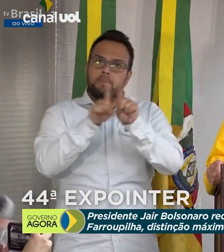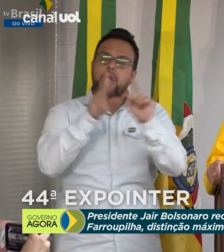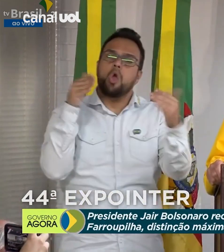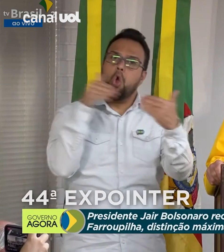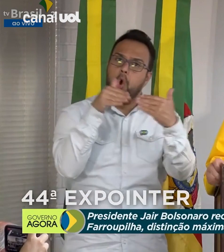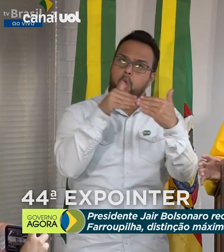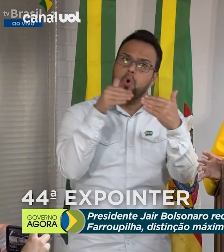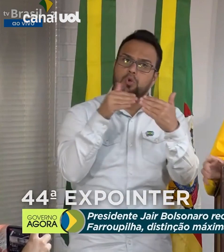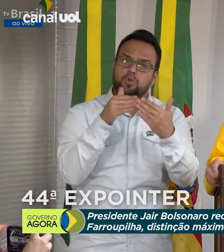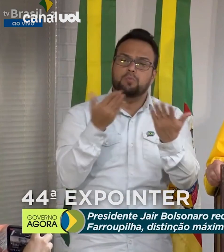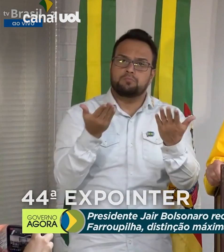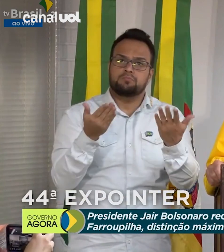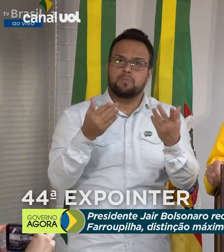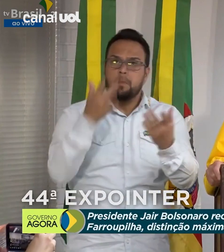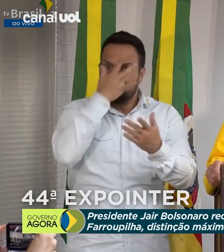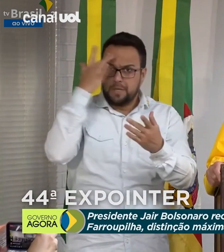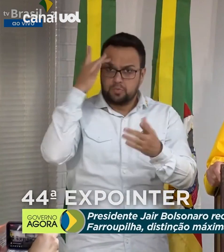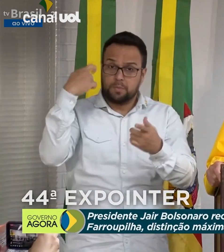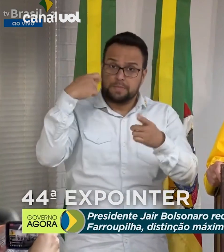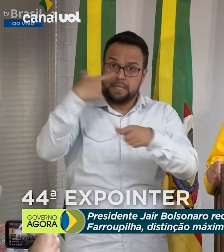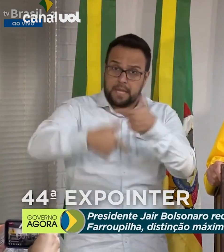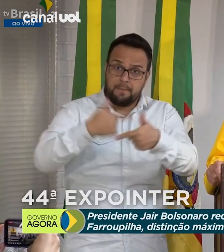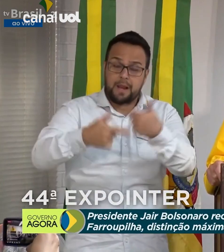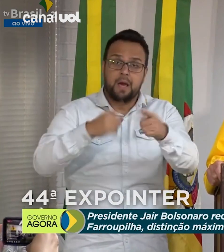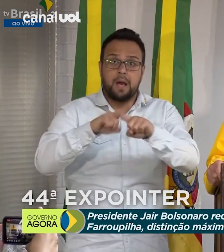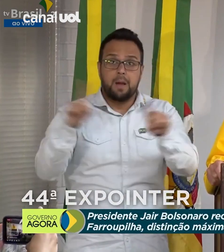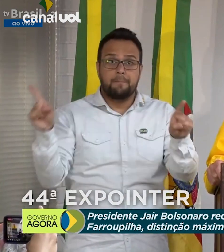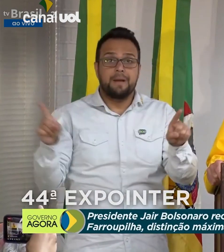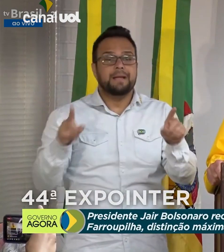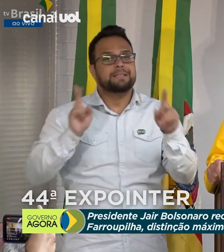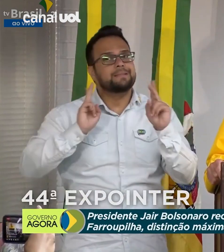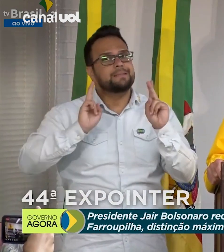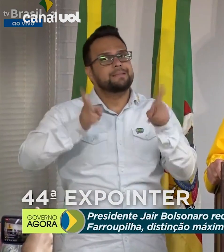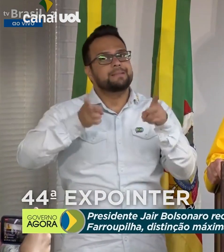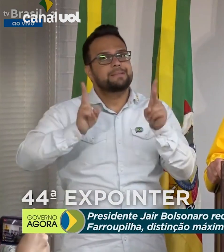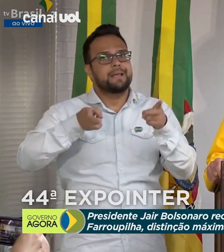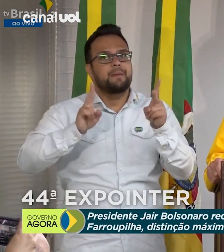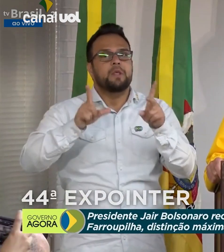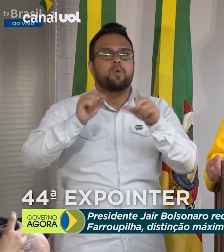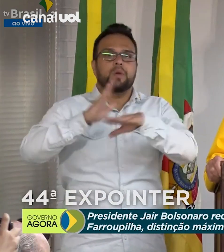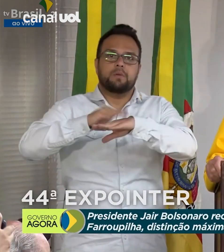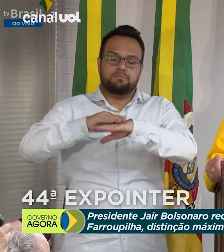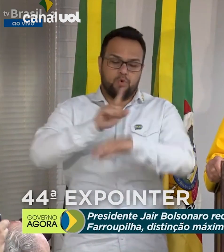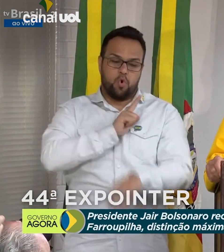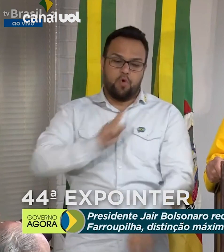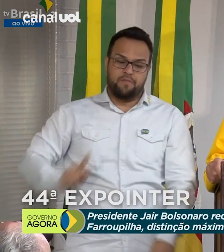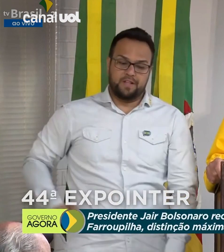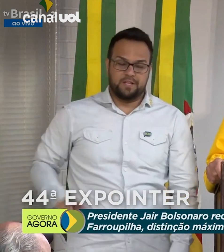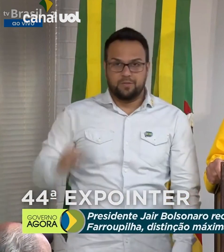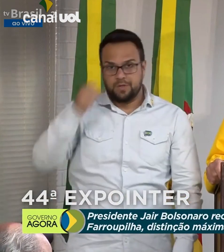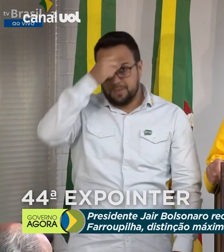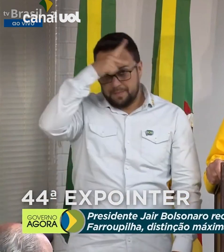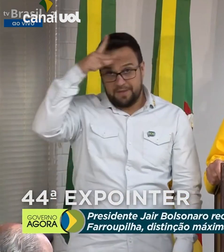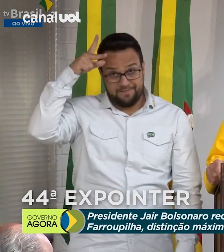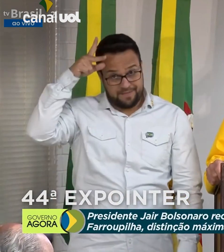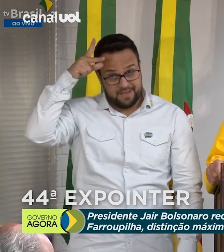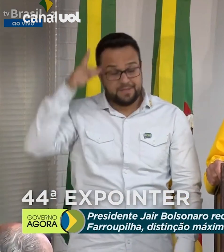essa proposta nossa. Contudo, a decisão na ponta da linha sempre coube a governadores e